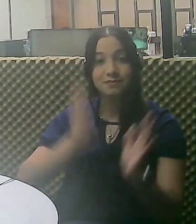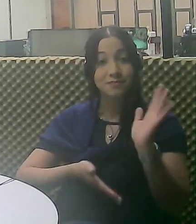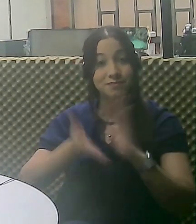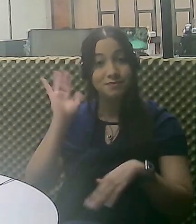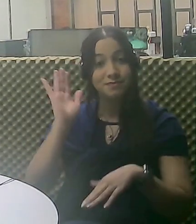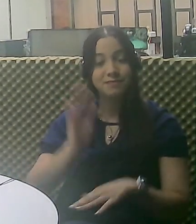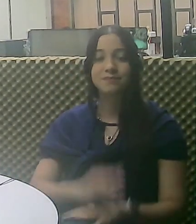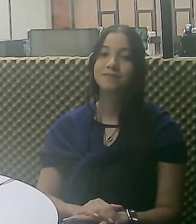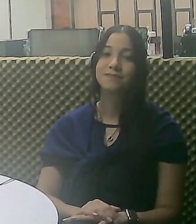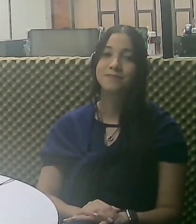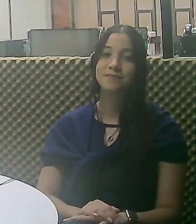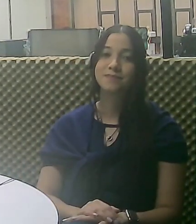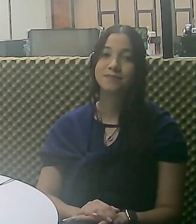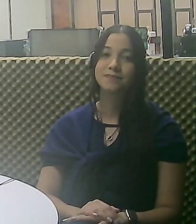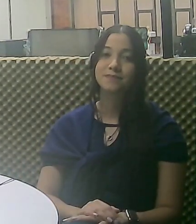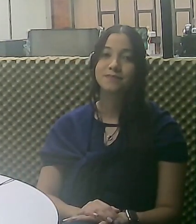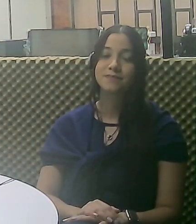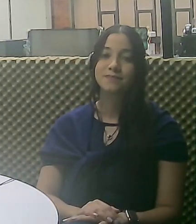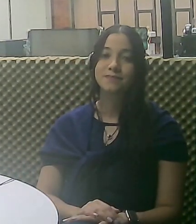Participe!